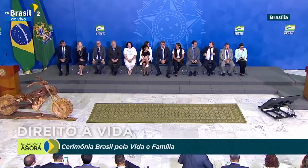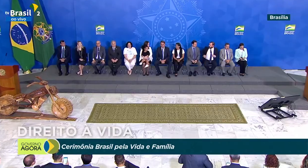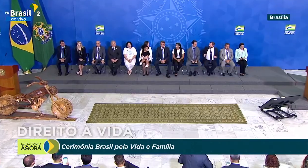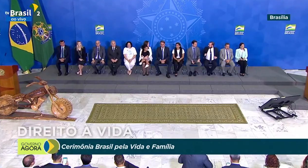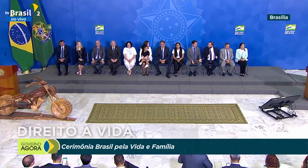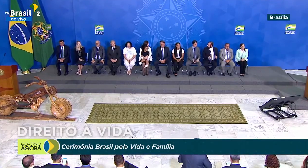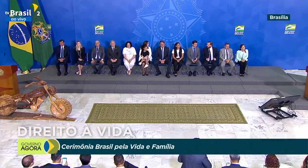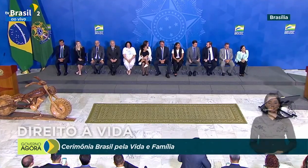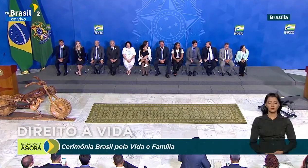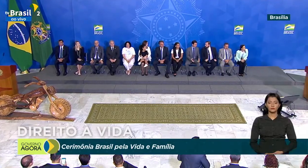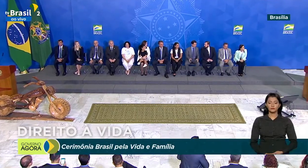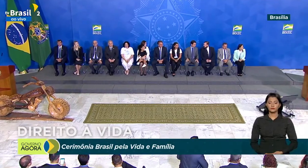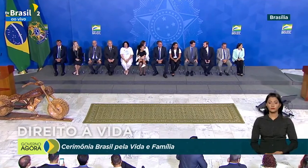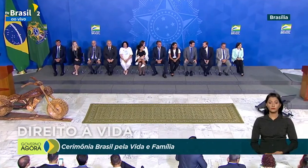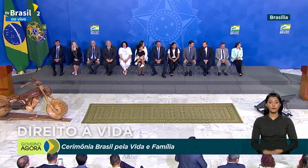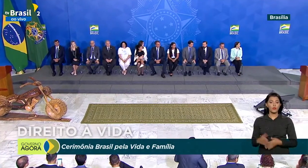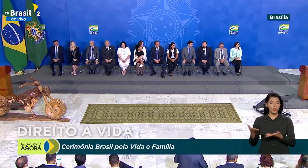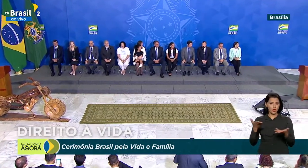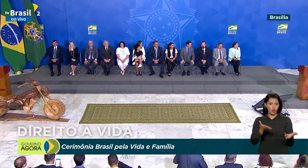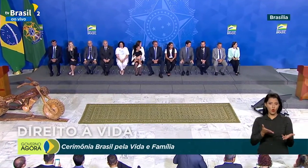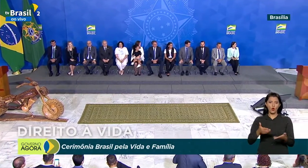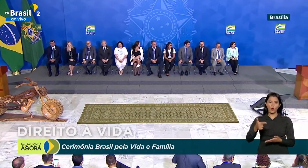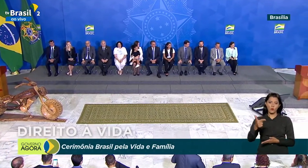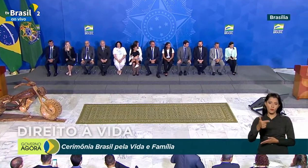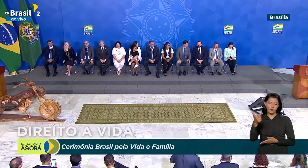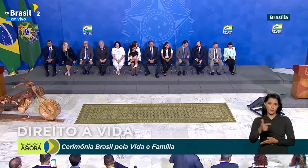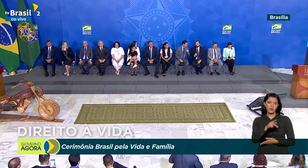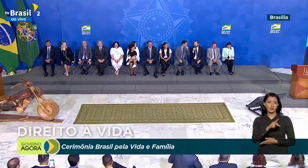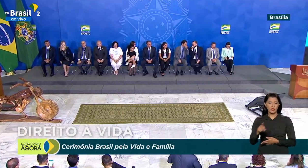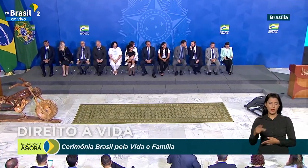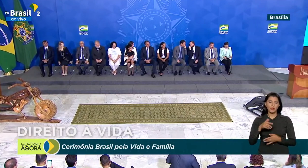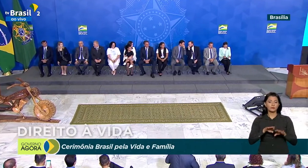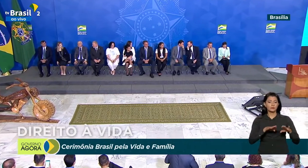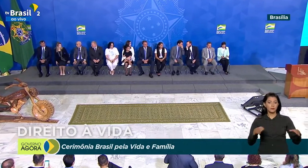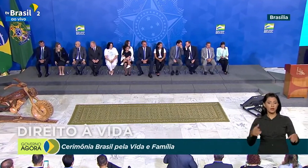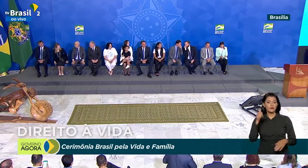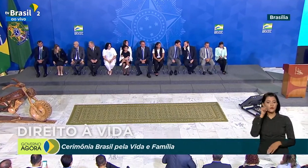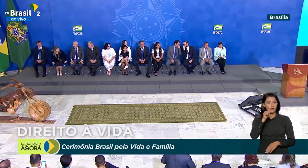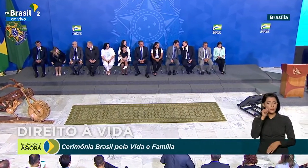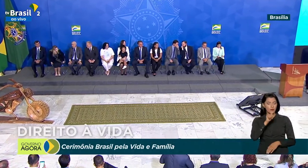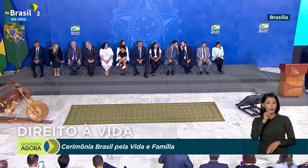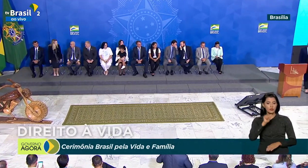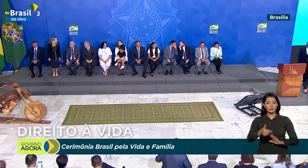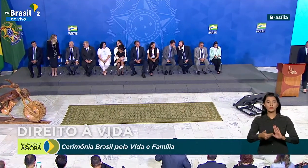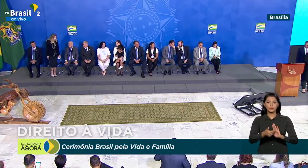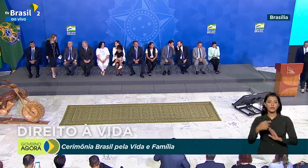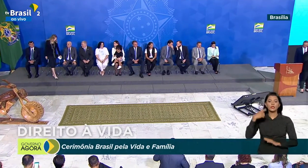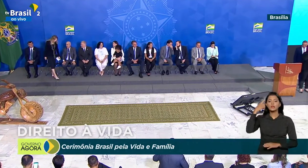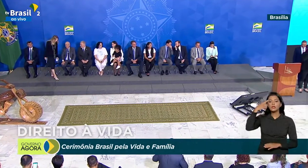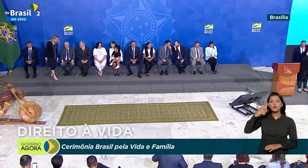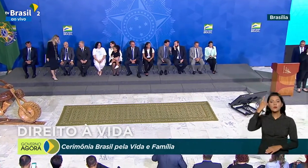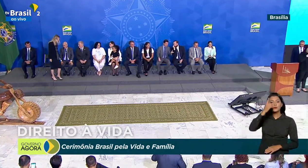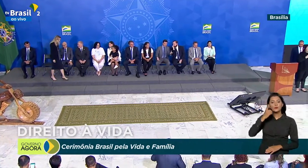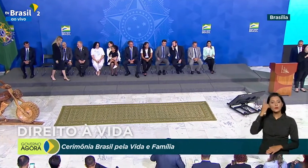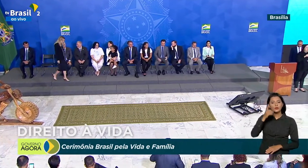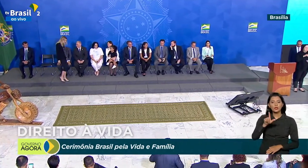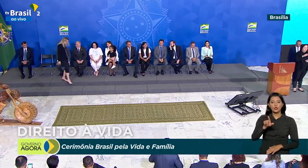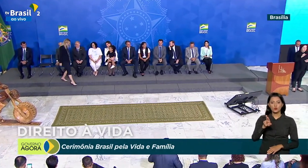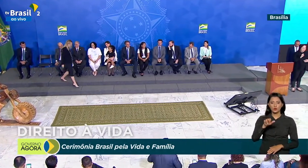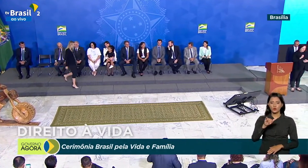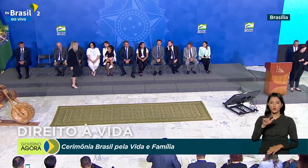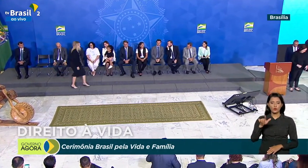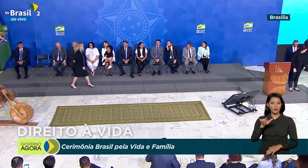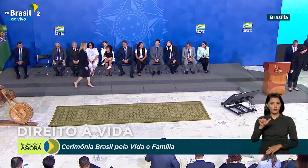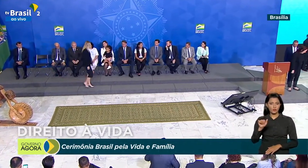e fará uso da palavra a vice-presidente da bancada feminina da Câmara dos Deputados deputada Luisa